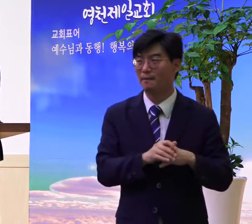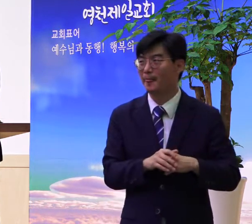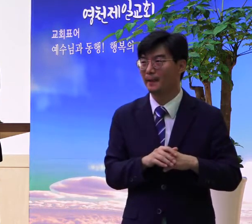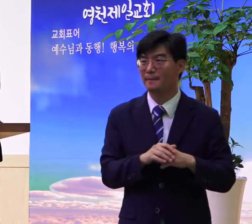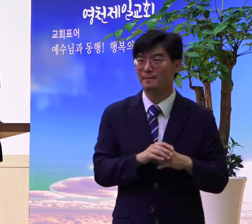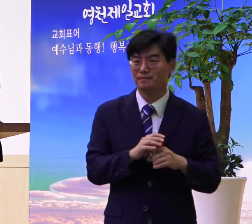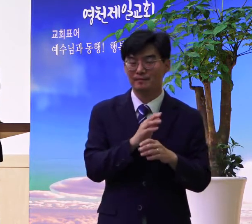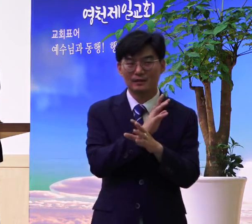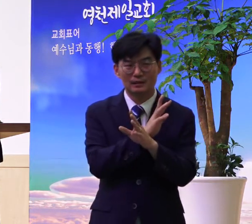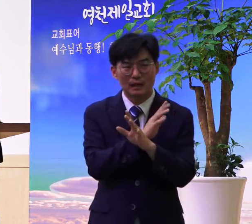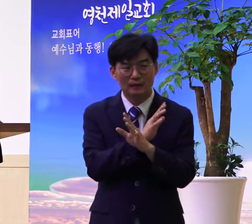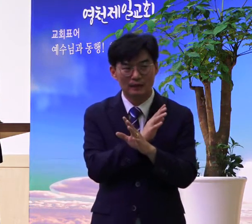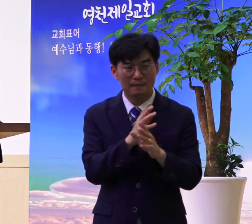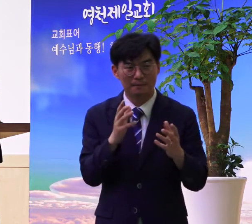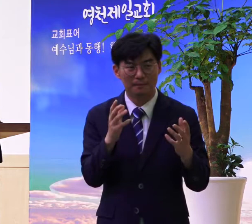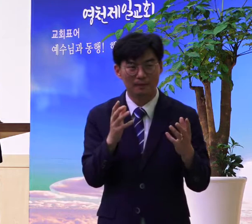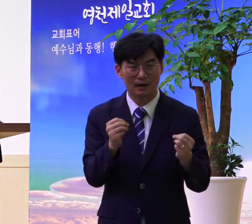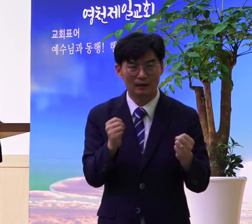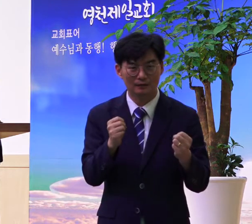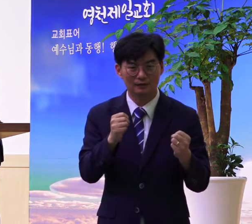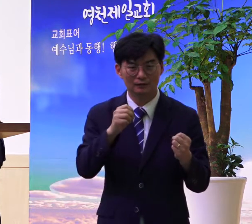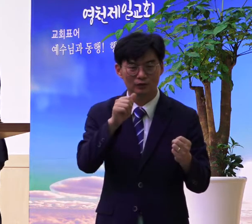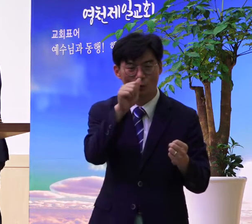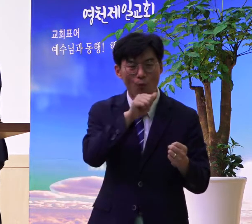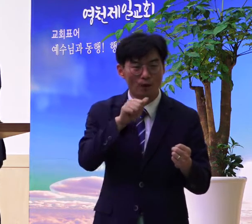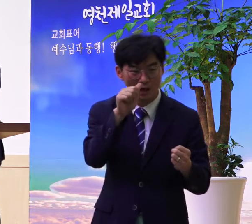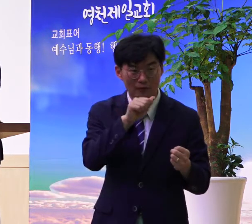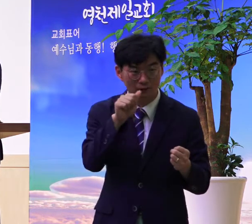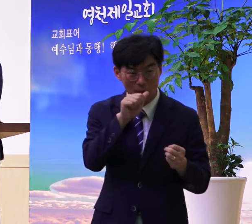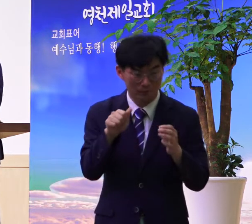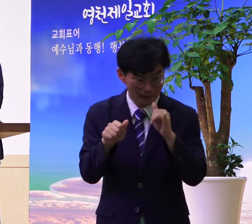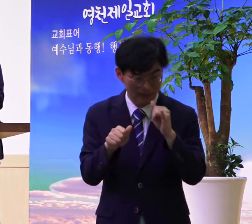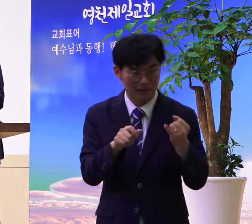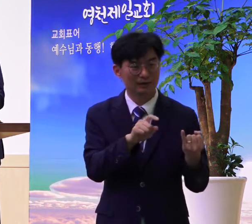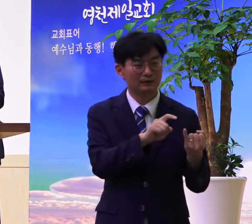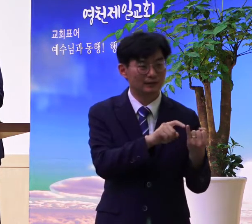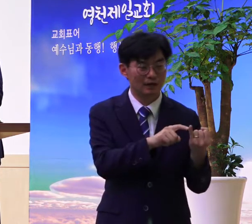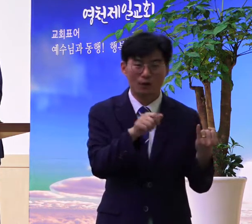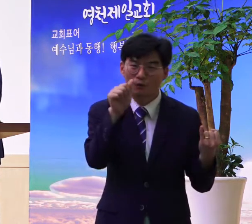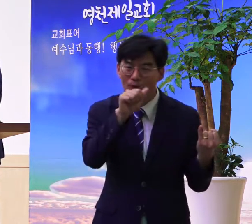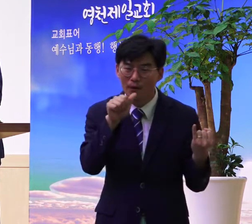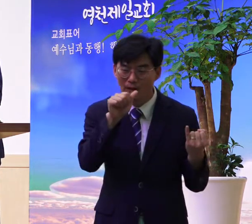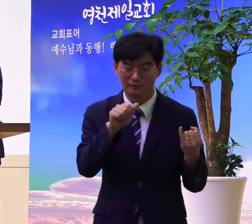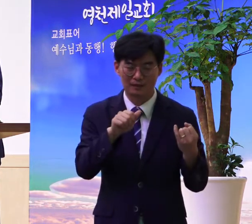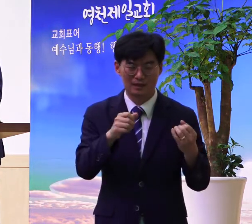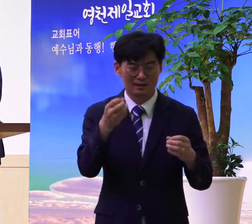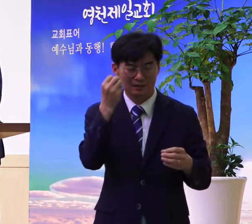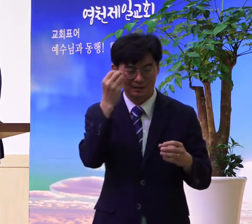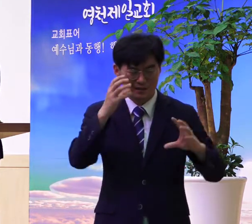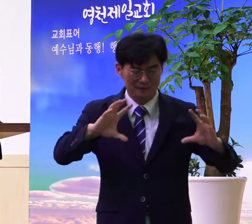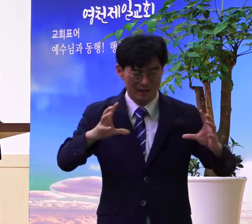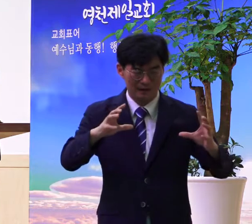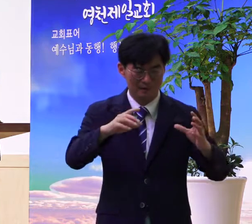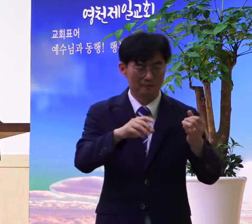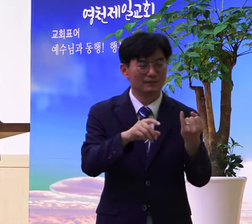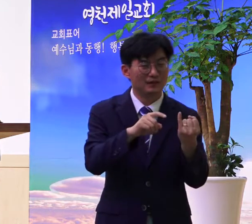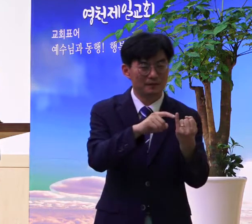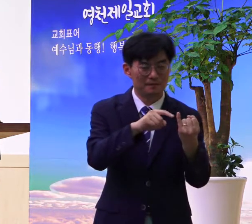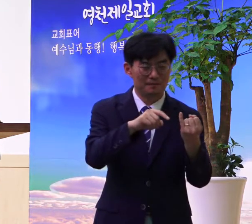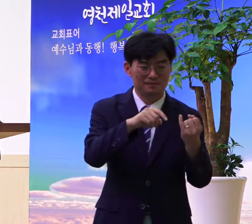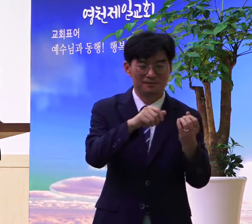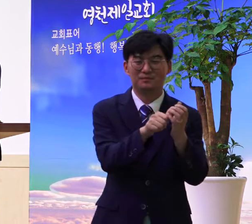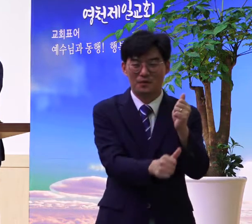장난기도 많고 똑똑한 고양이가 있는데요. 앨리스가 이상한 나라를 빠져나가기 위해서 길을